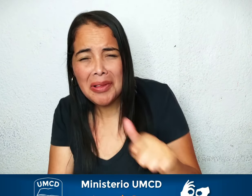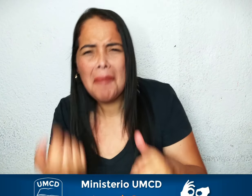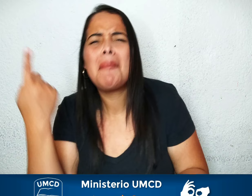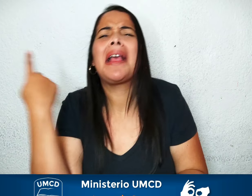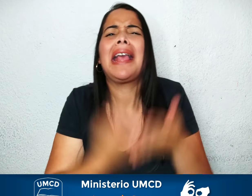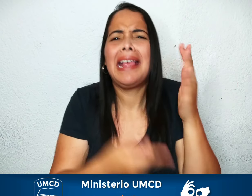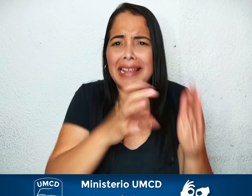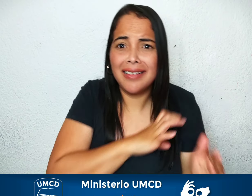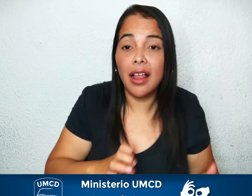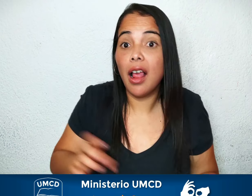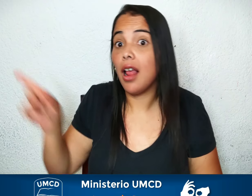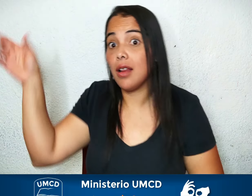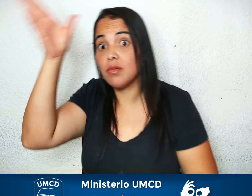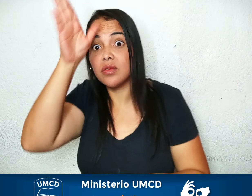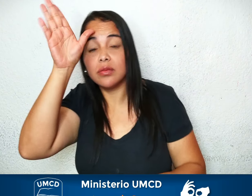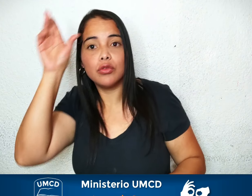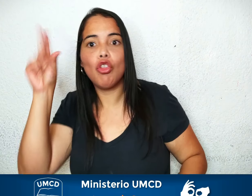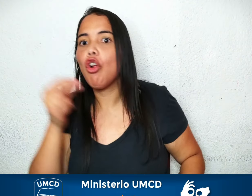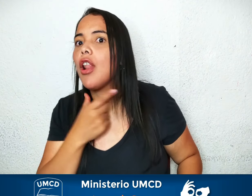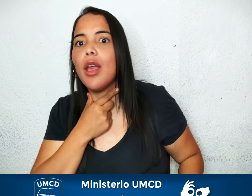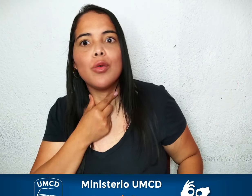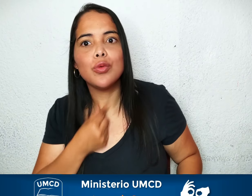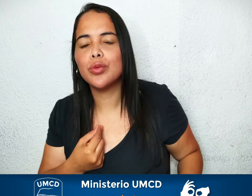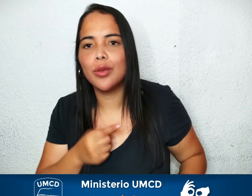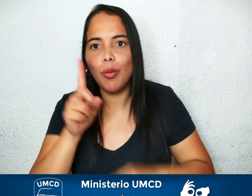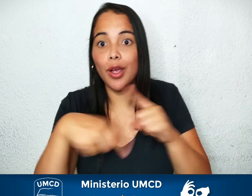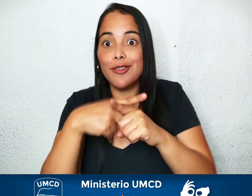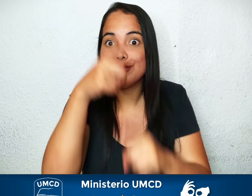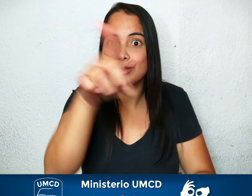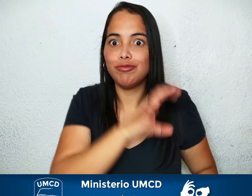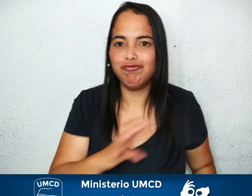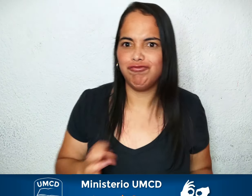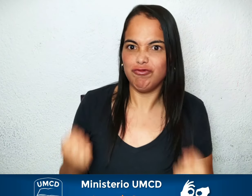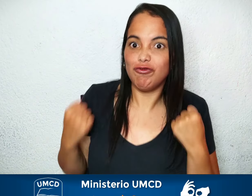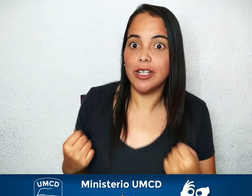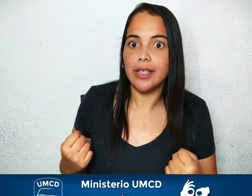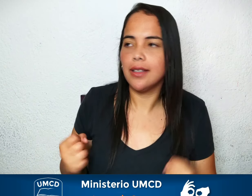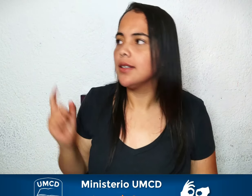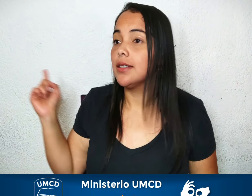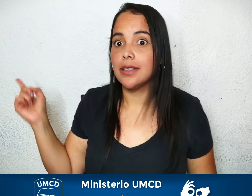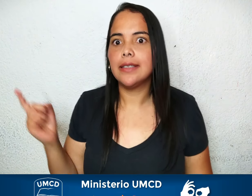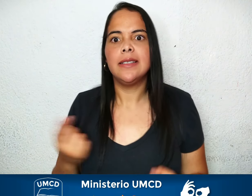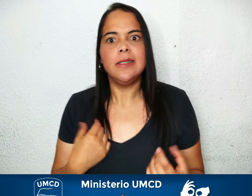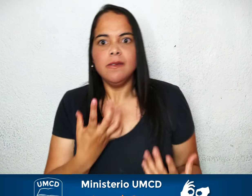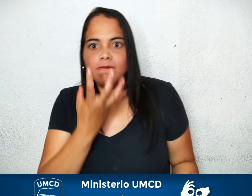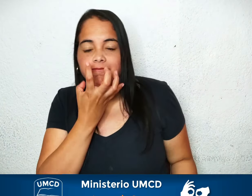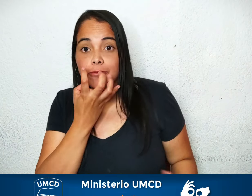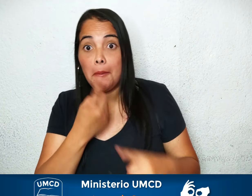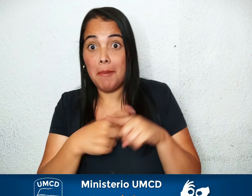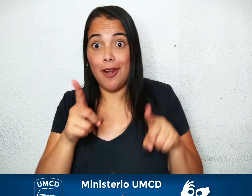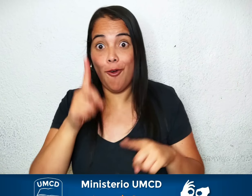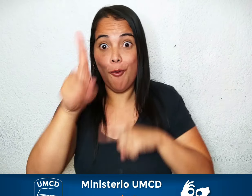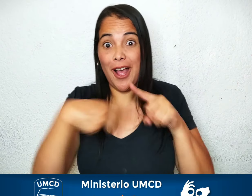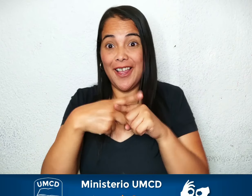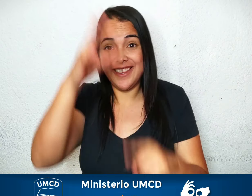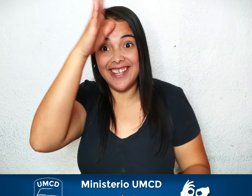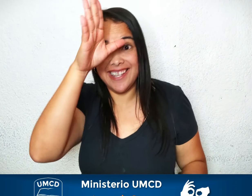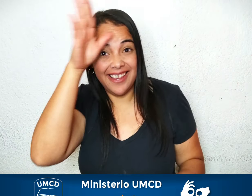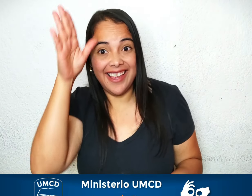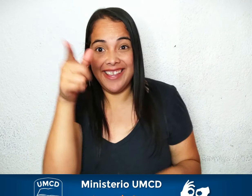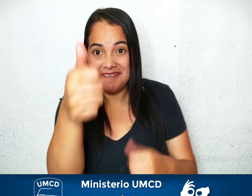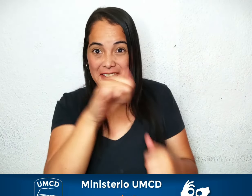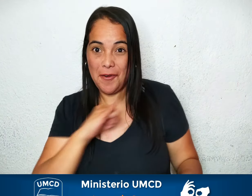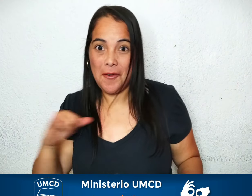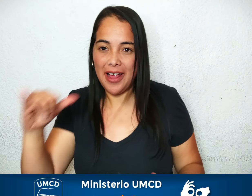haciendo. Al mundo no le gusta cuando el creyente se acerca a Dios. Cuando el mundo se encuentra rodeado de creyentes